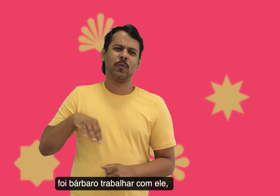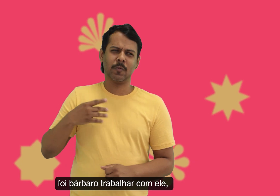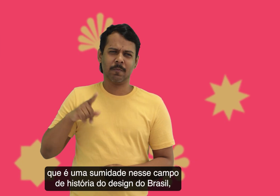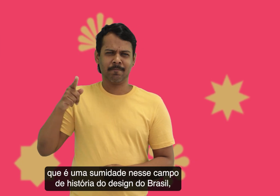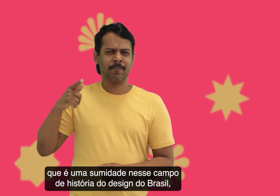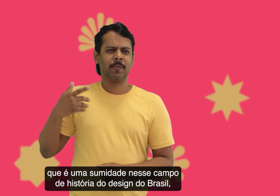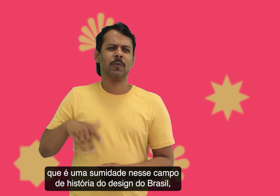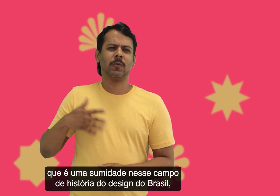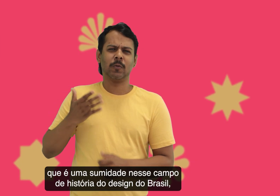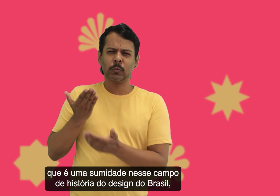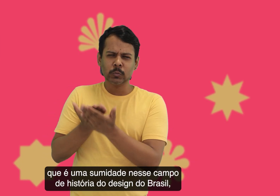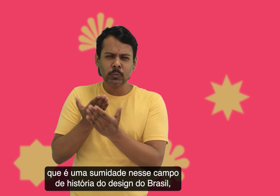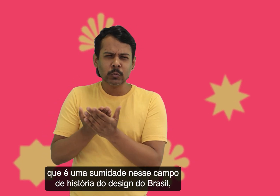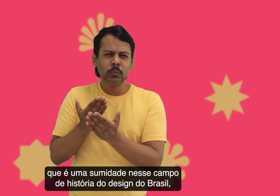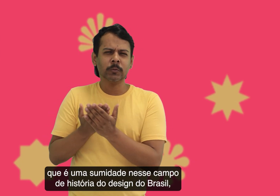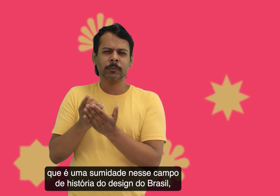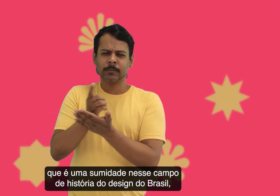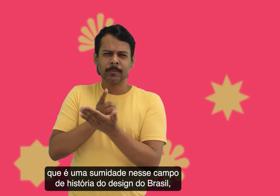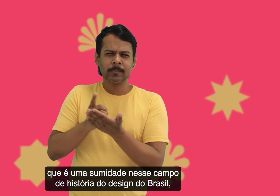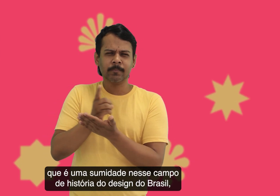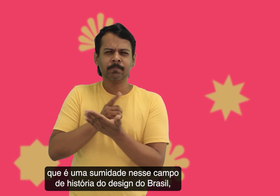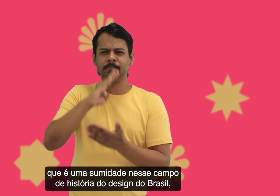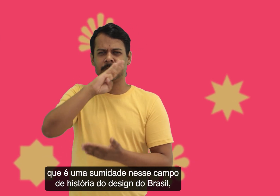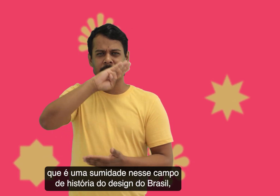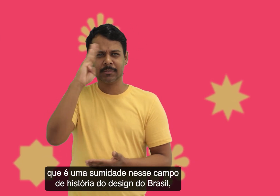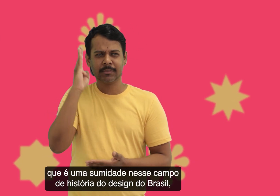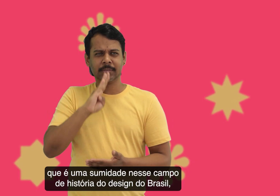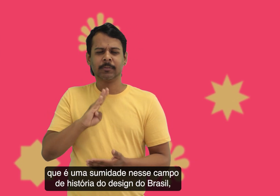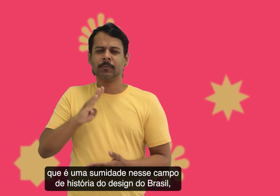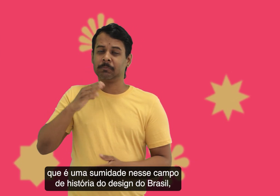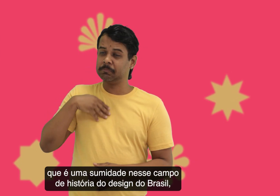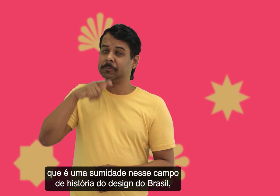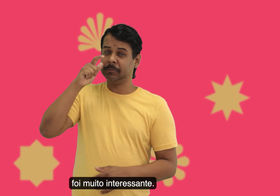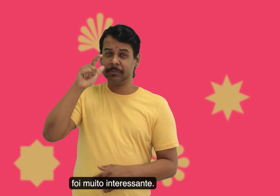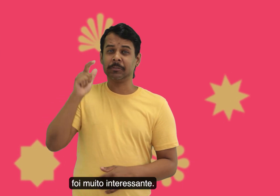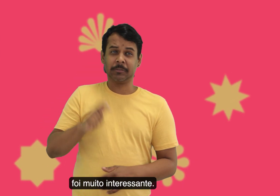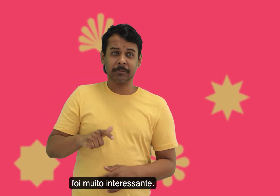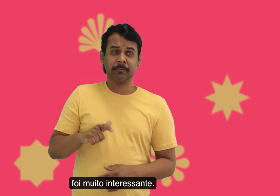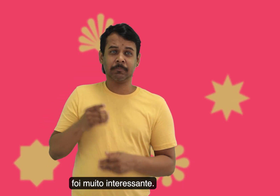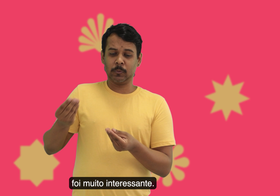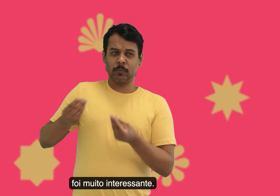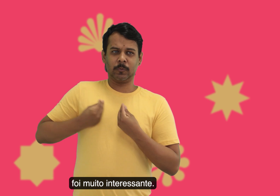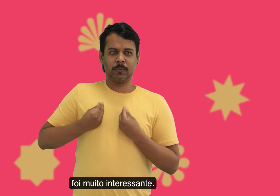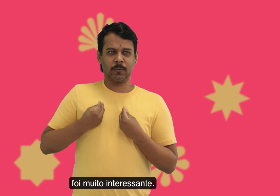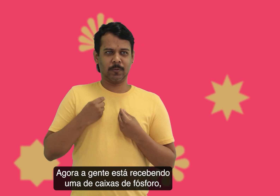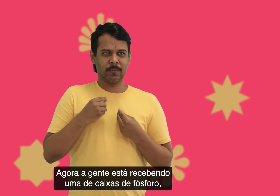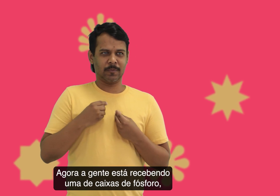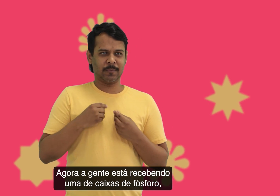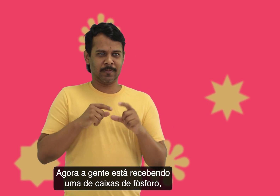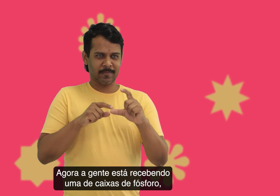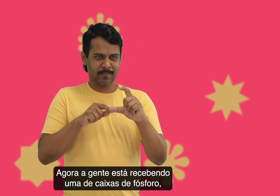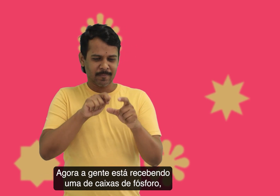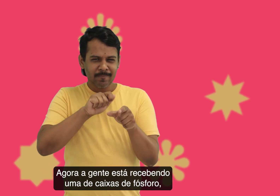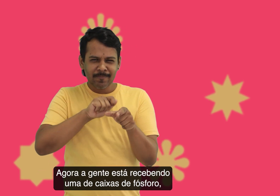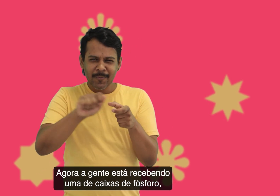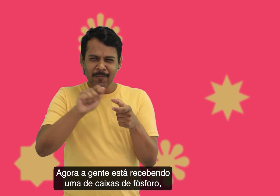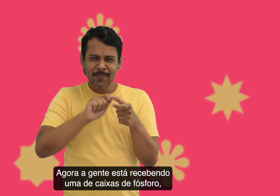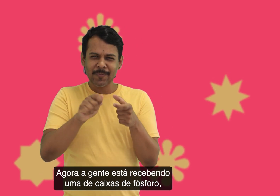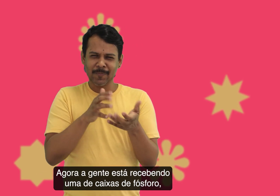ele, que é uma sumidade nesse campo de história do design do Brasil, foi muito interessante. Agora a gente está recebendo uma de caixas